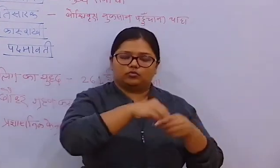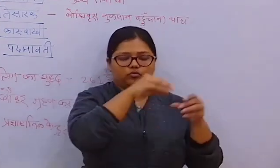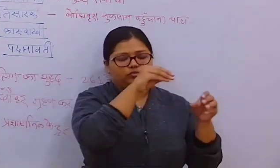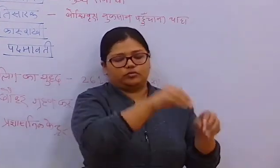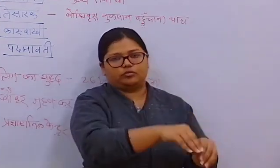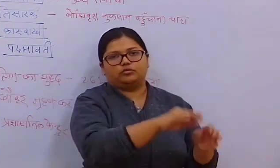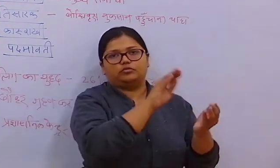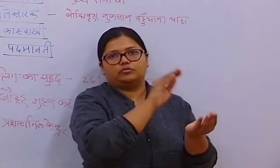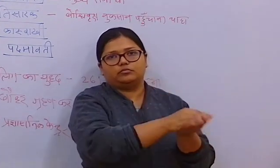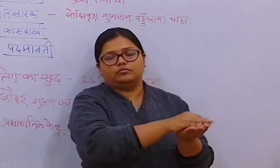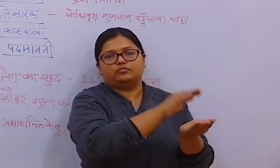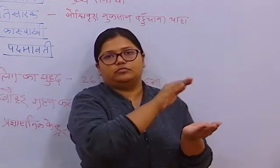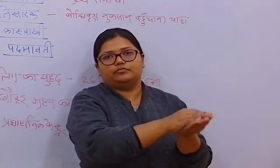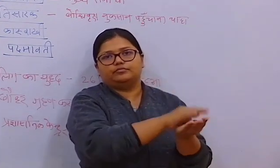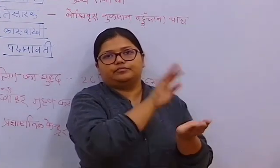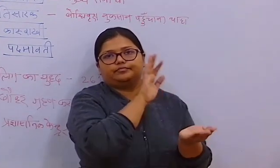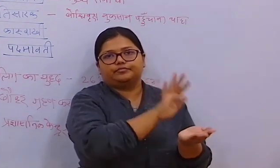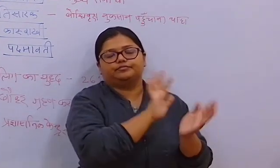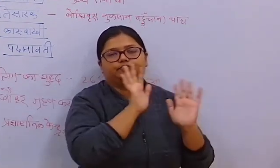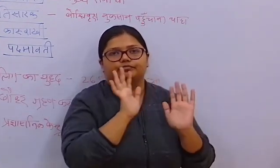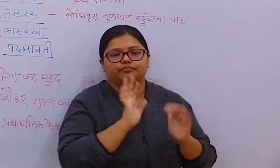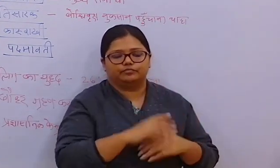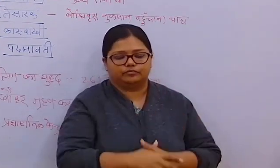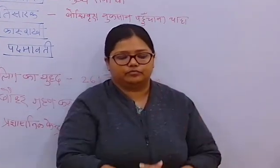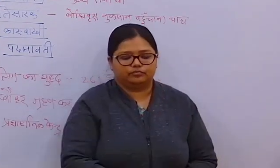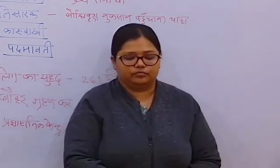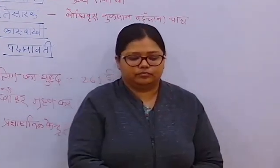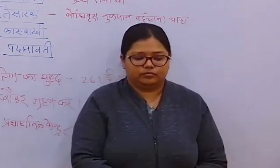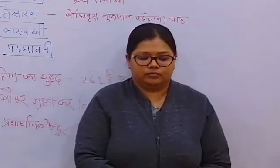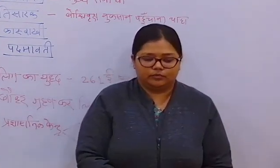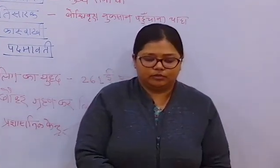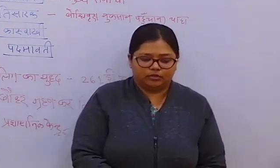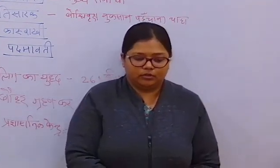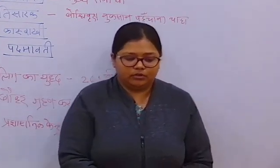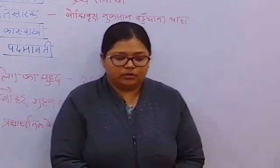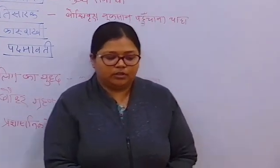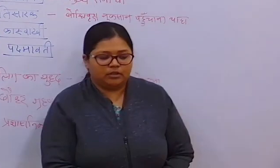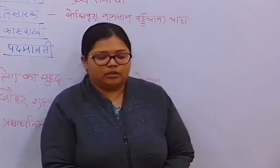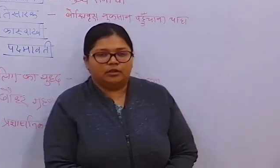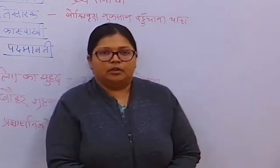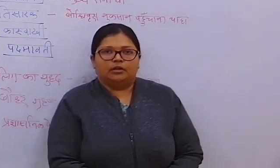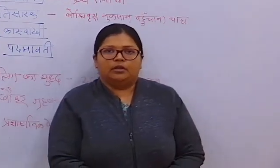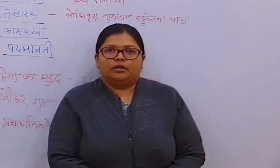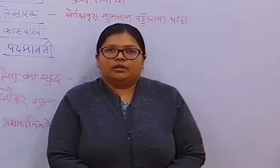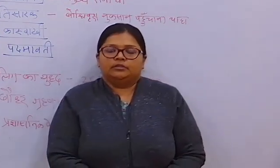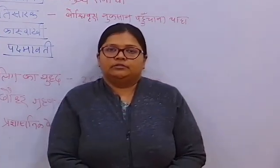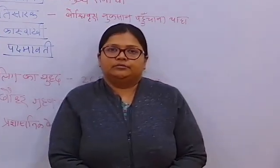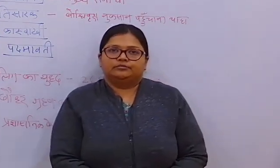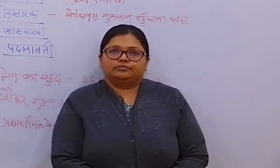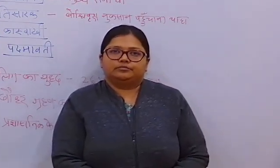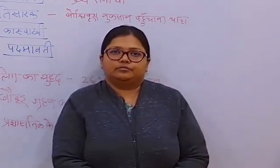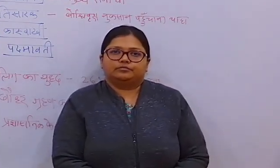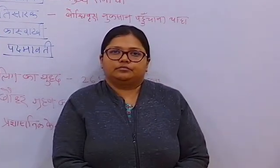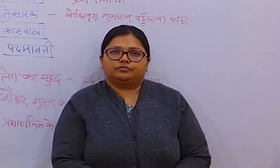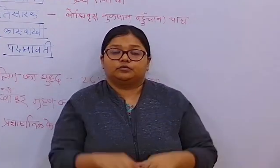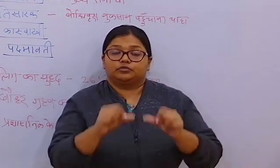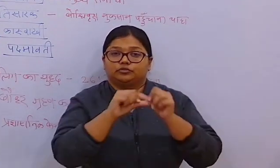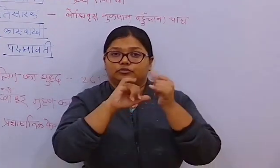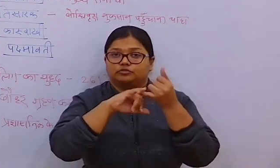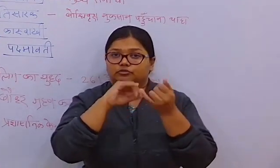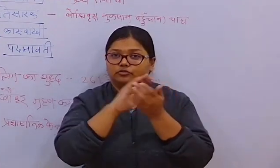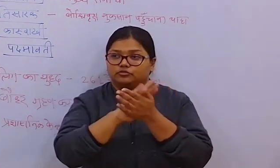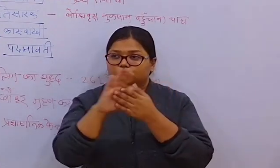कर दिया गया था, डाल दिया गया था, क्लियर है। अशोक ने इस धम्म का निर्माण जो है स्वयं भी करवाया है,